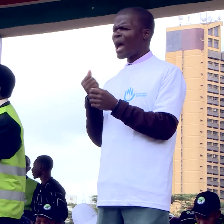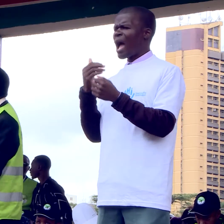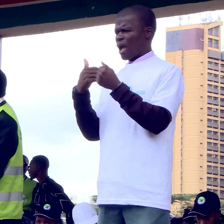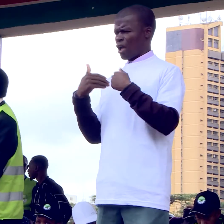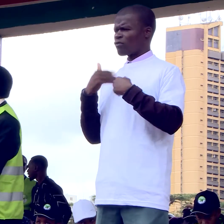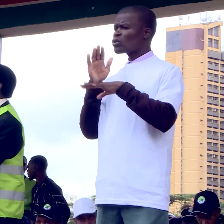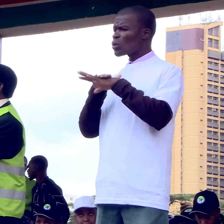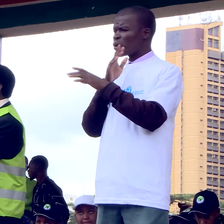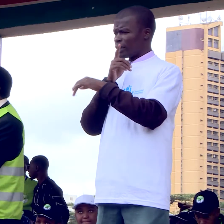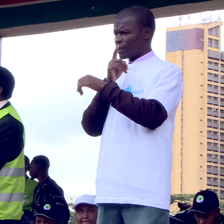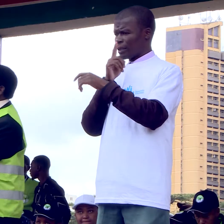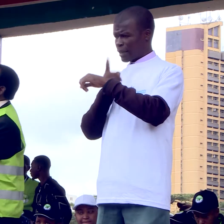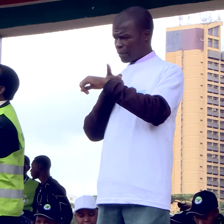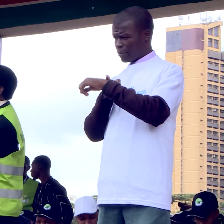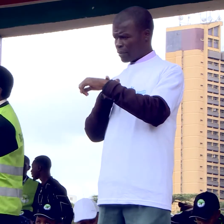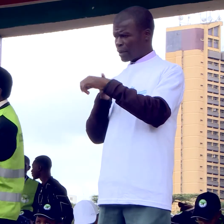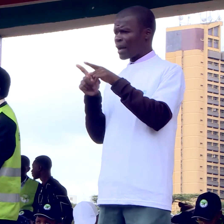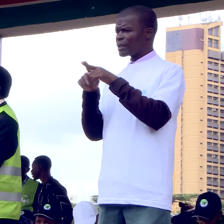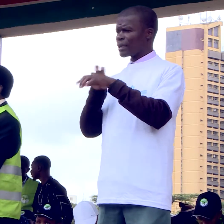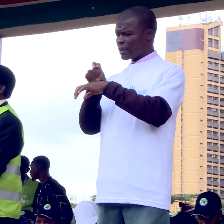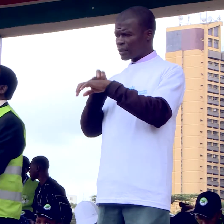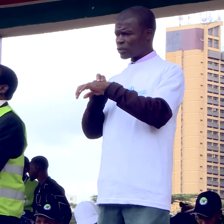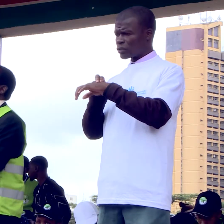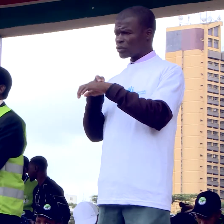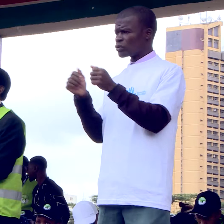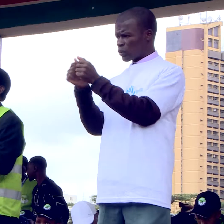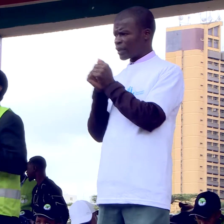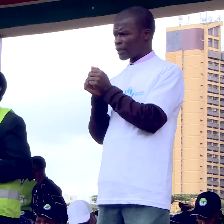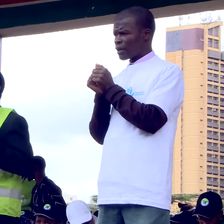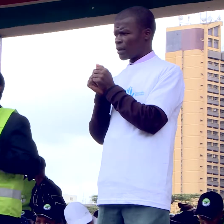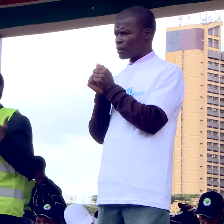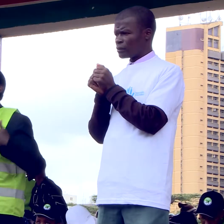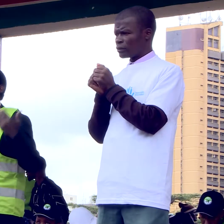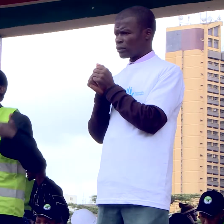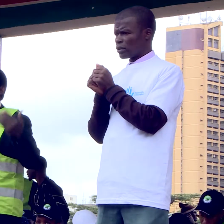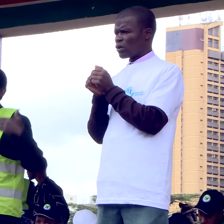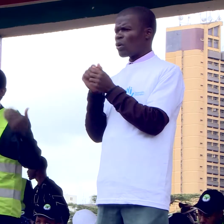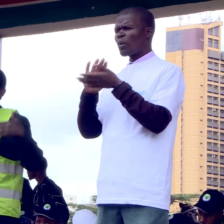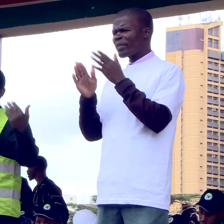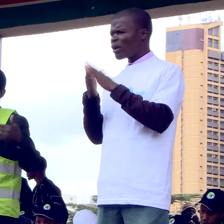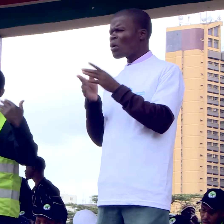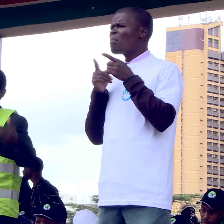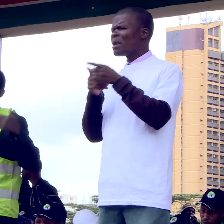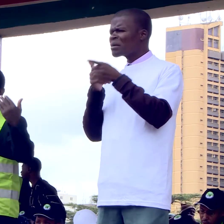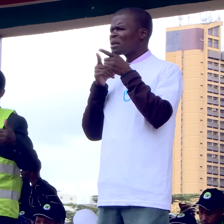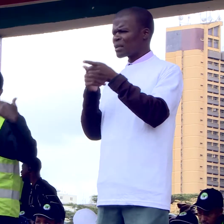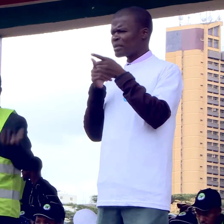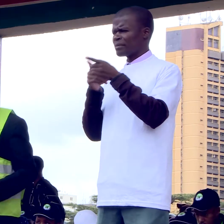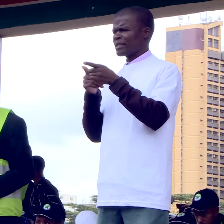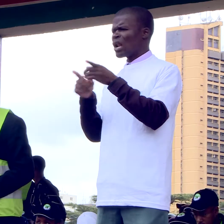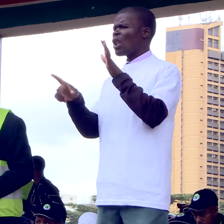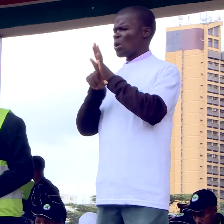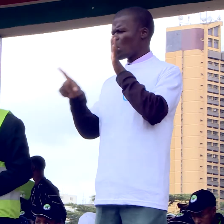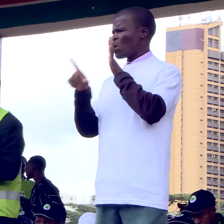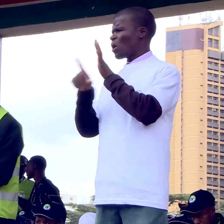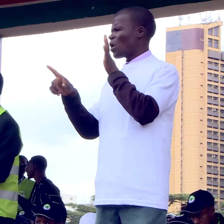tuweke sheria ambayo itatuongoza moja kwa moja bila kulalamika baada ya uchaguzi,